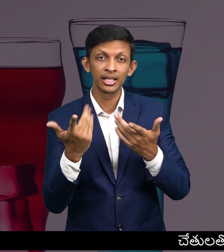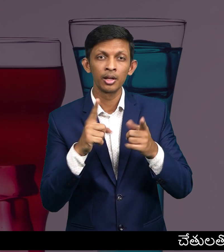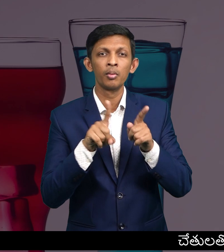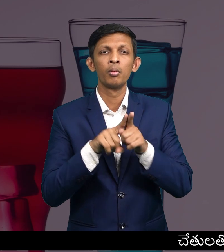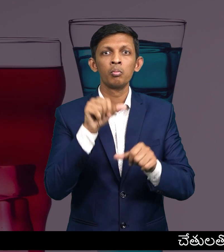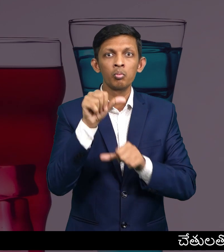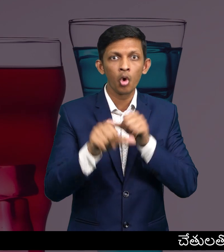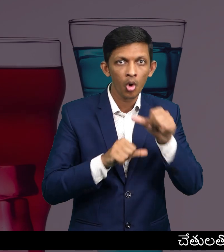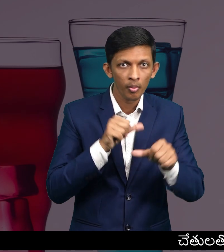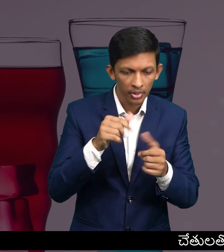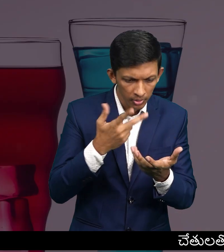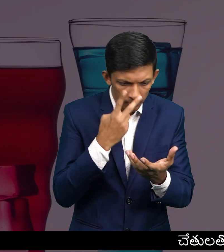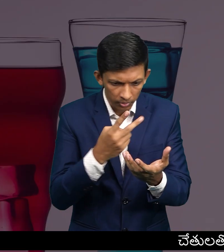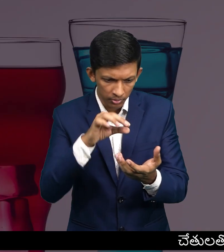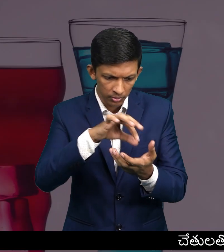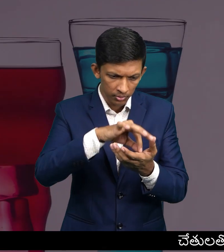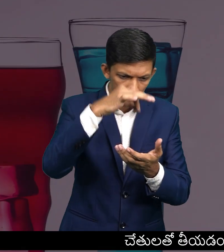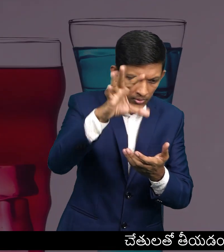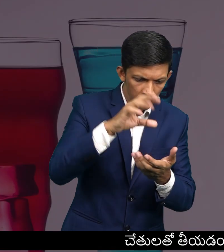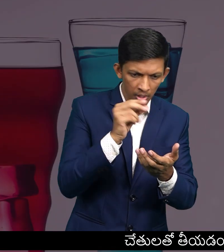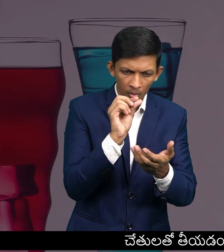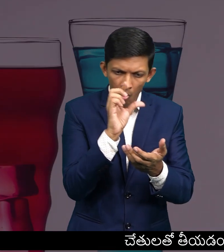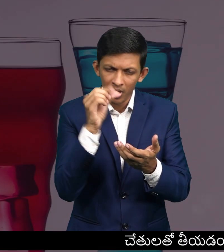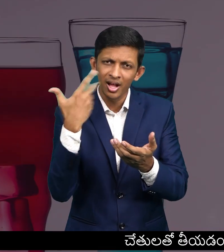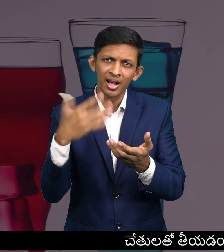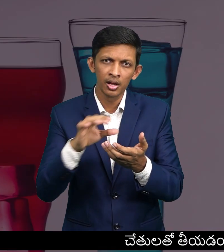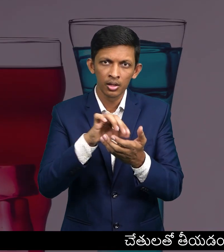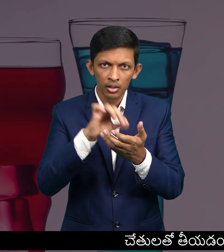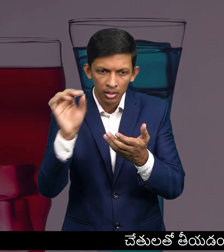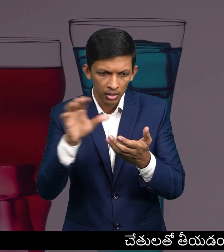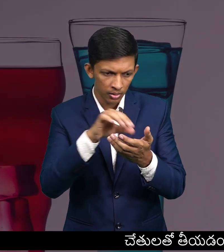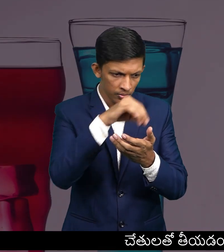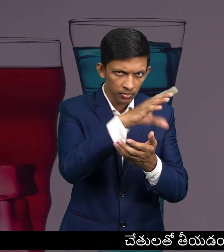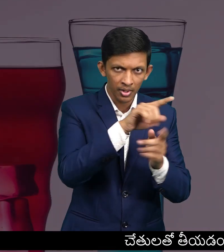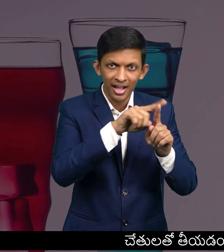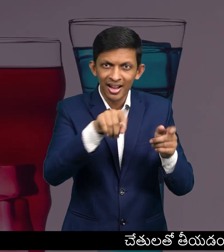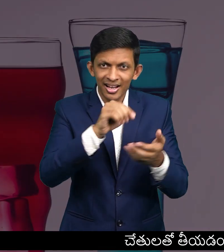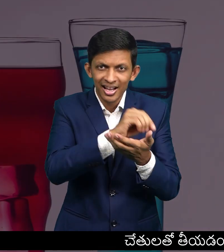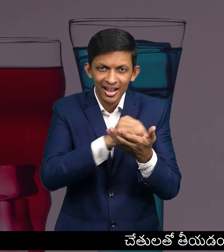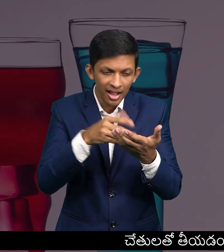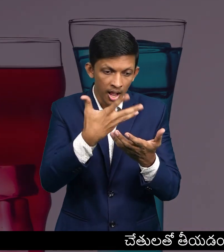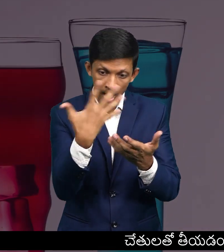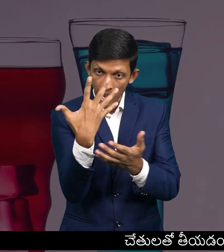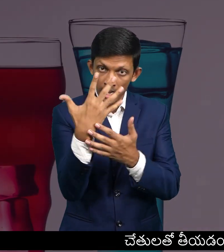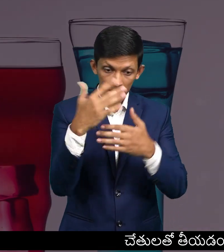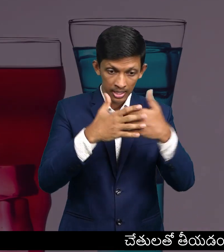చేతులతో వేరు చేయటం. చేతులతో తీయడం ద్వారా వేరు చేసే ప్రక్రియ.